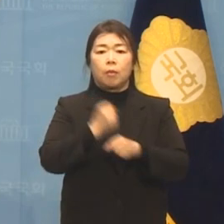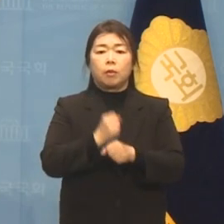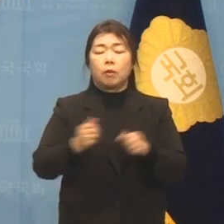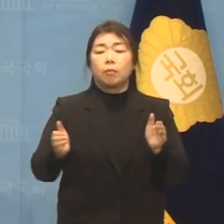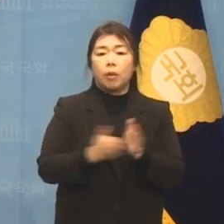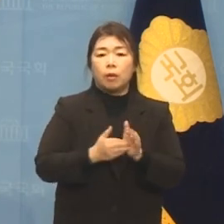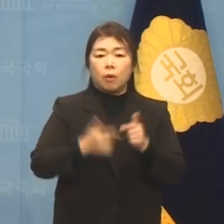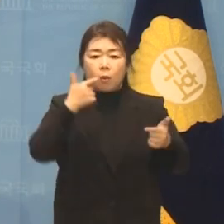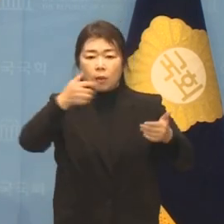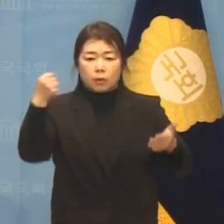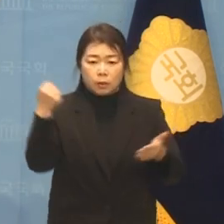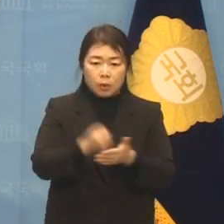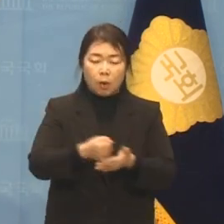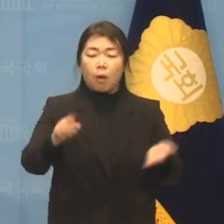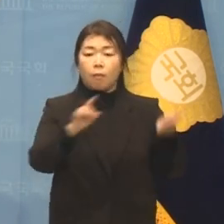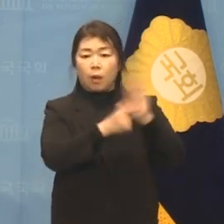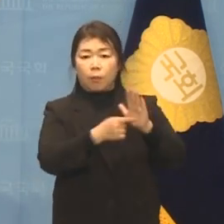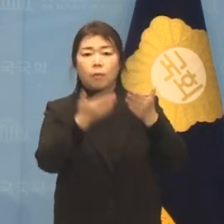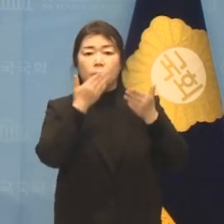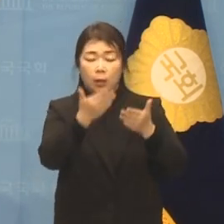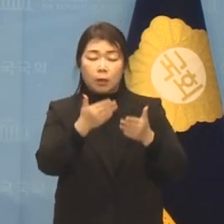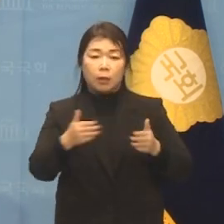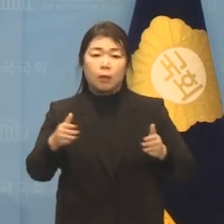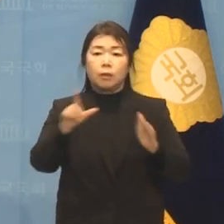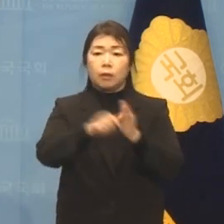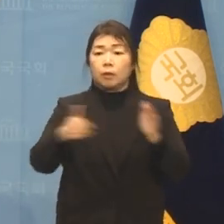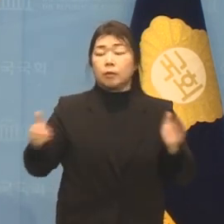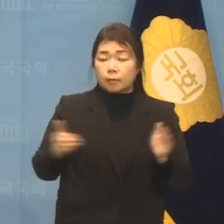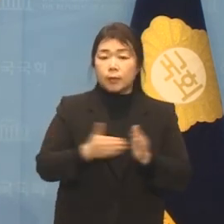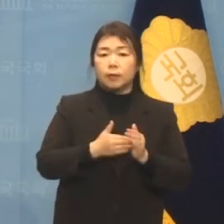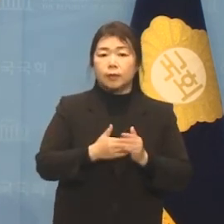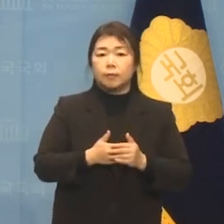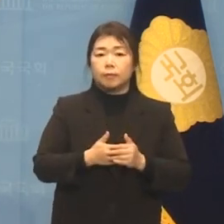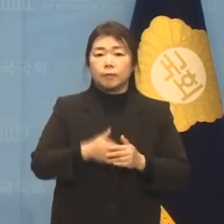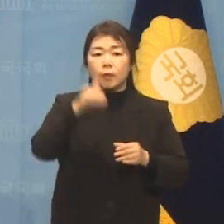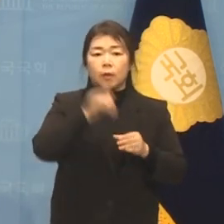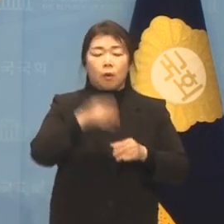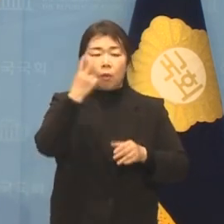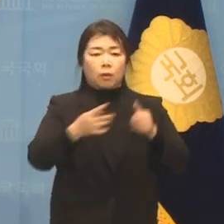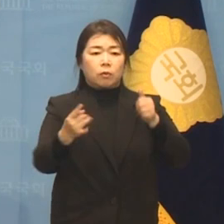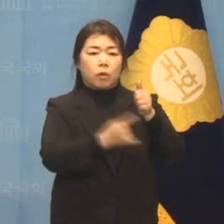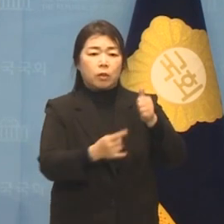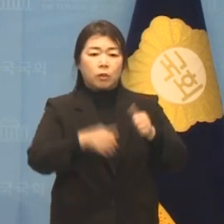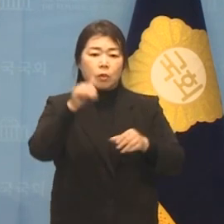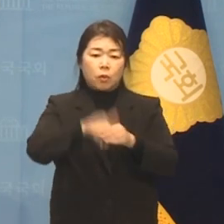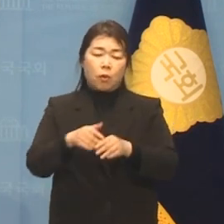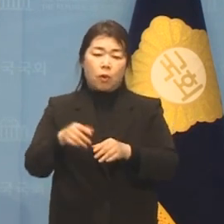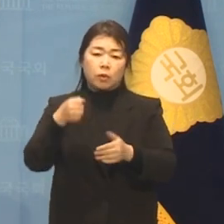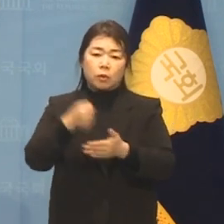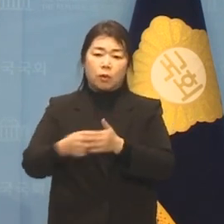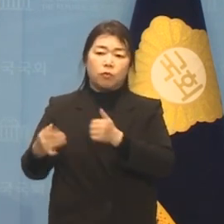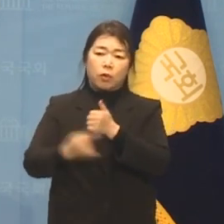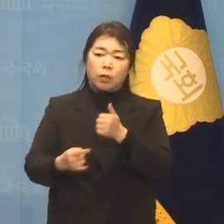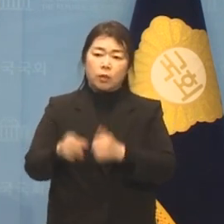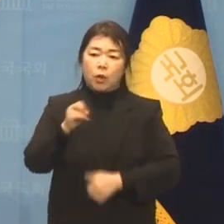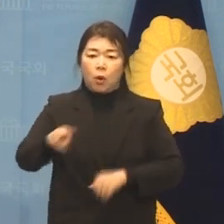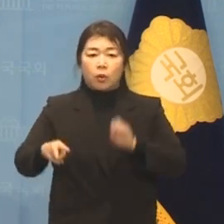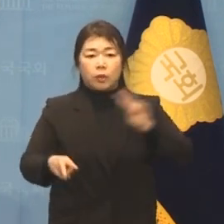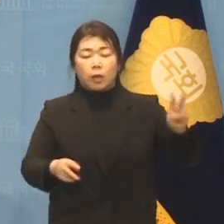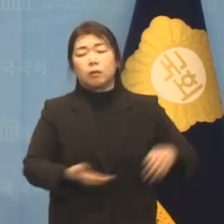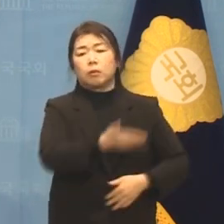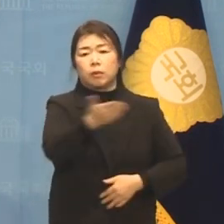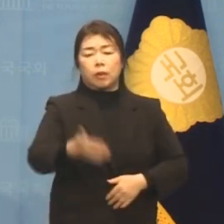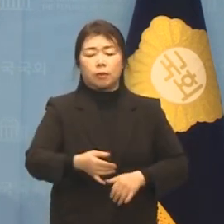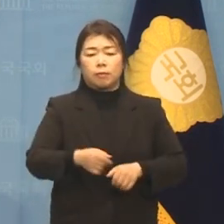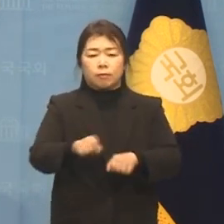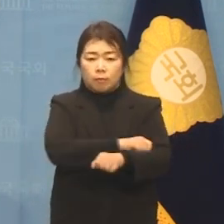만들어지고 확정되고 발표될 수 있기를 선관위 선거구 획정위와 여야 지도부의